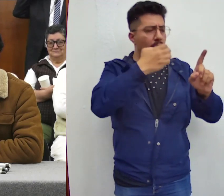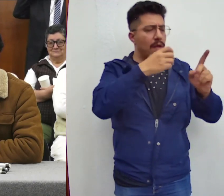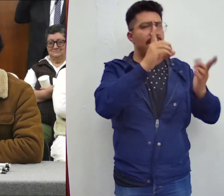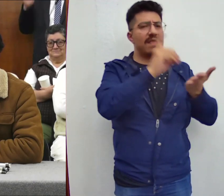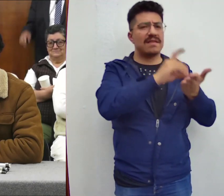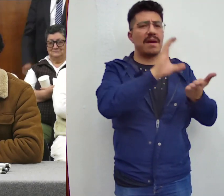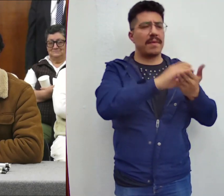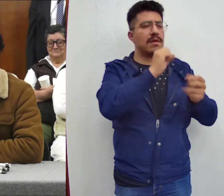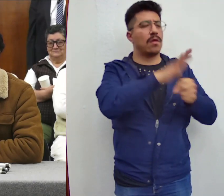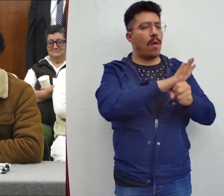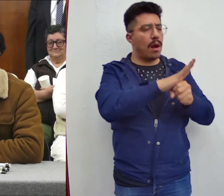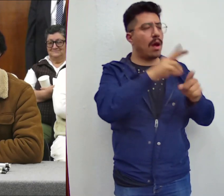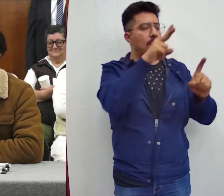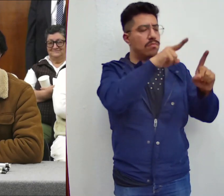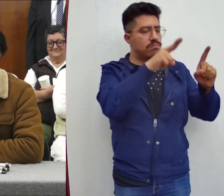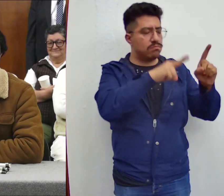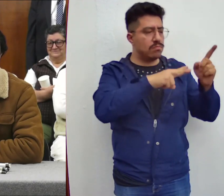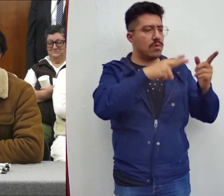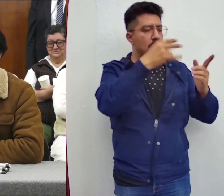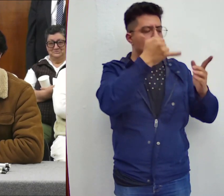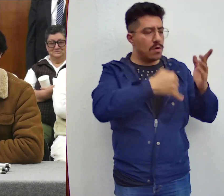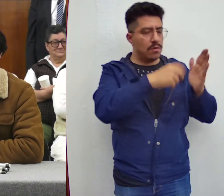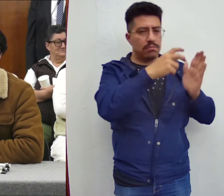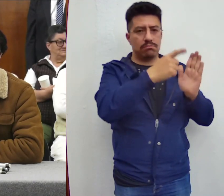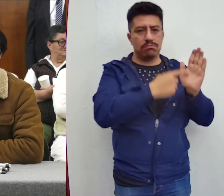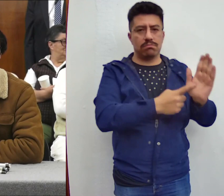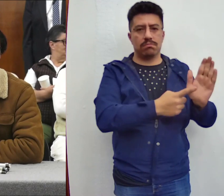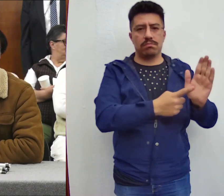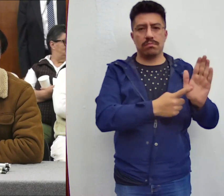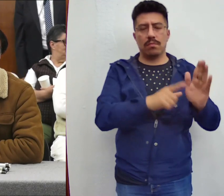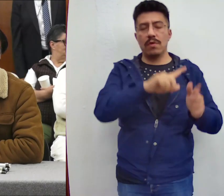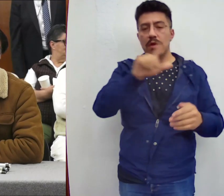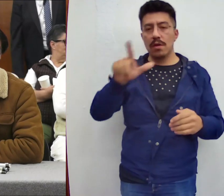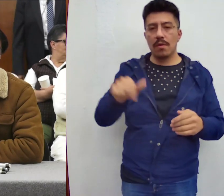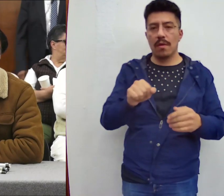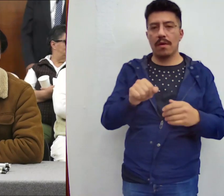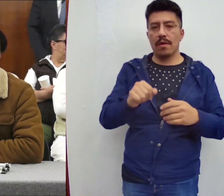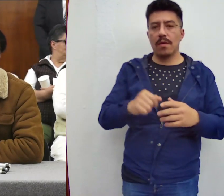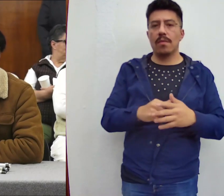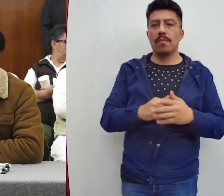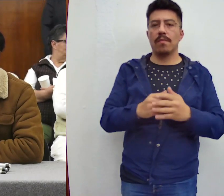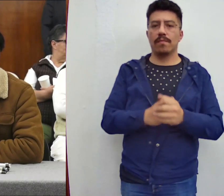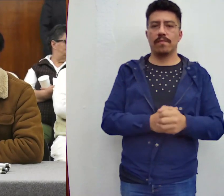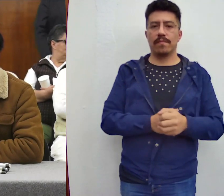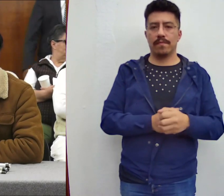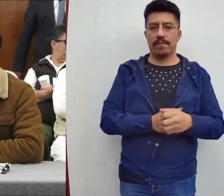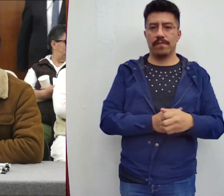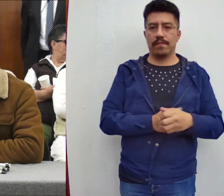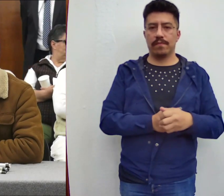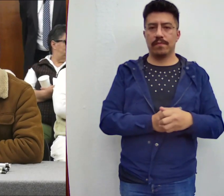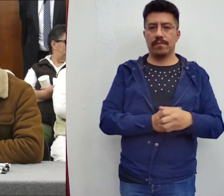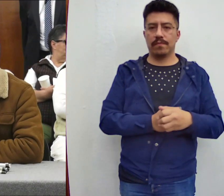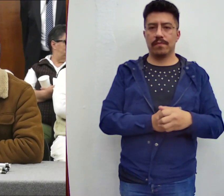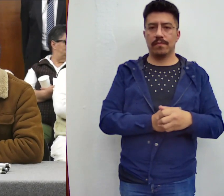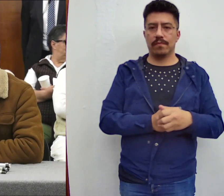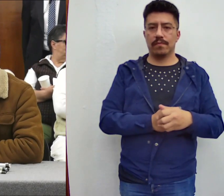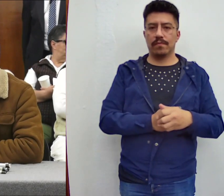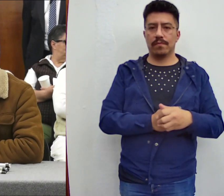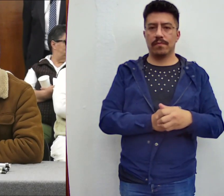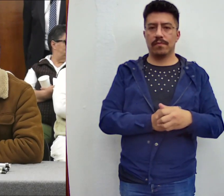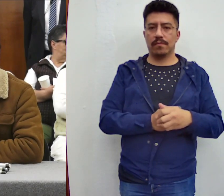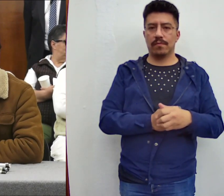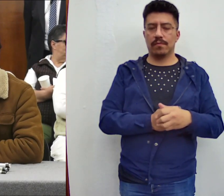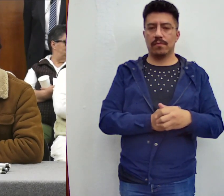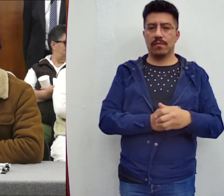Y bien, no sé qué posibilidad exista de que para no estar continuamente sacando